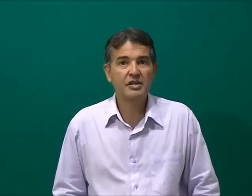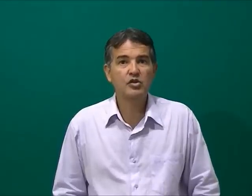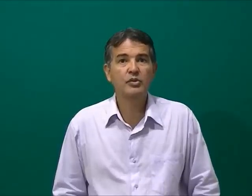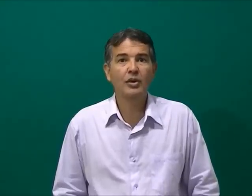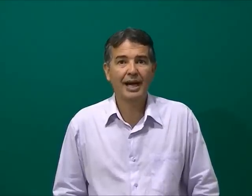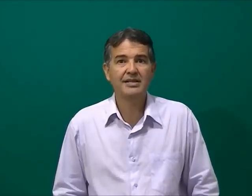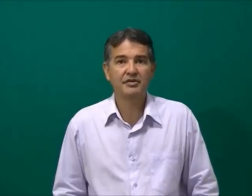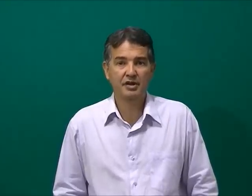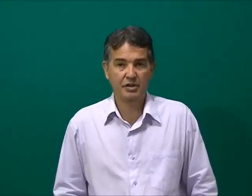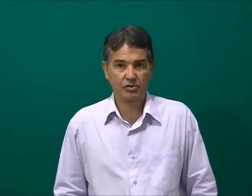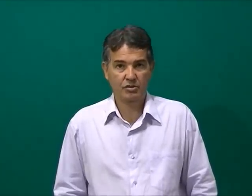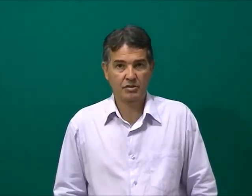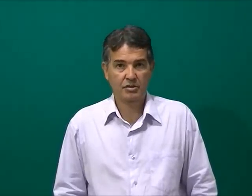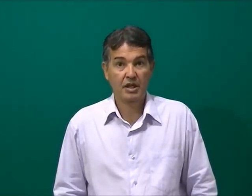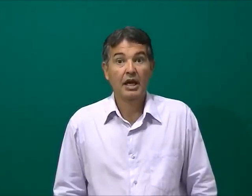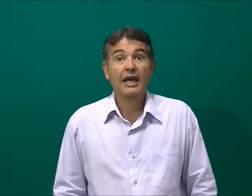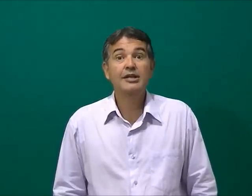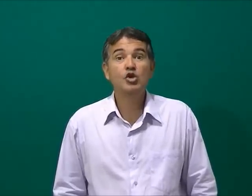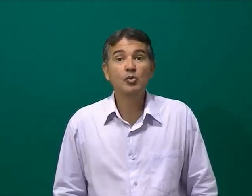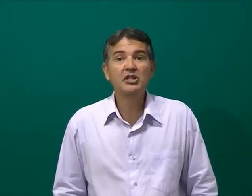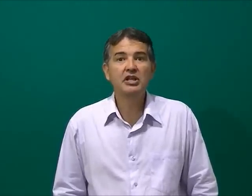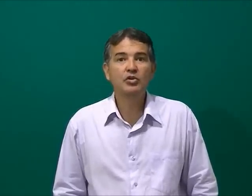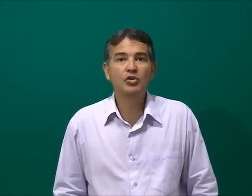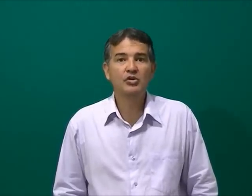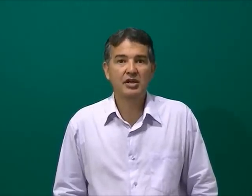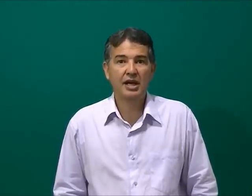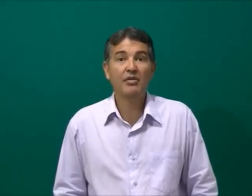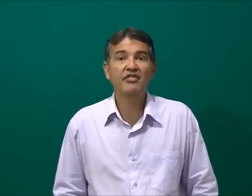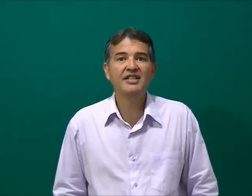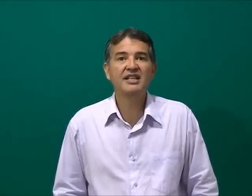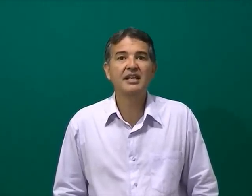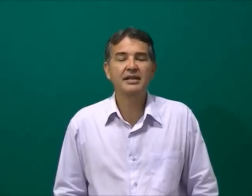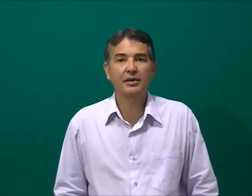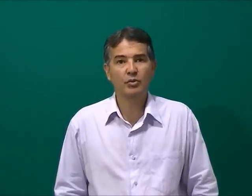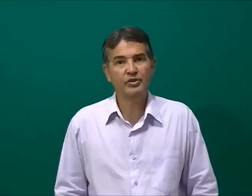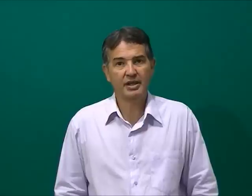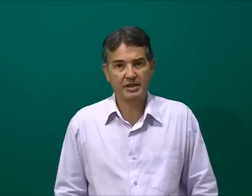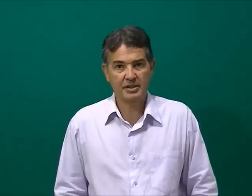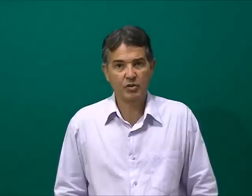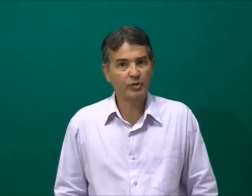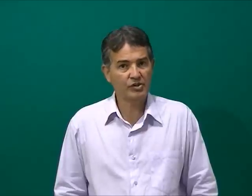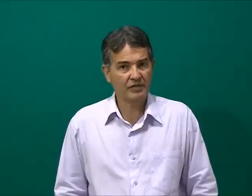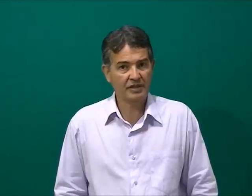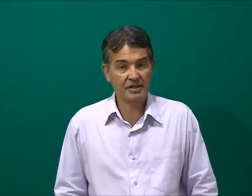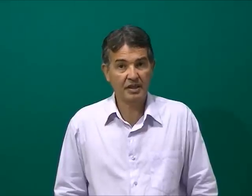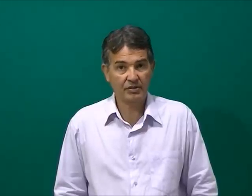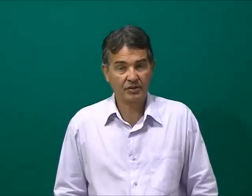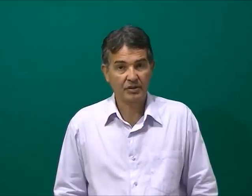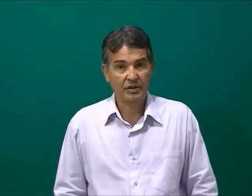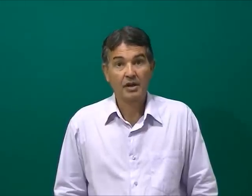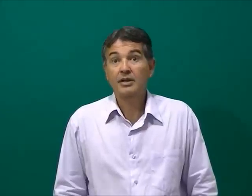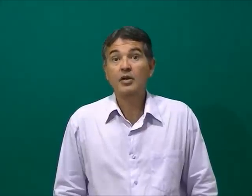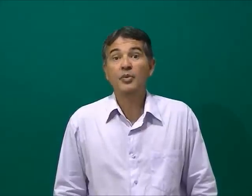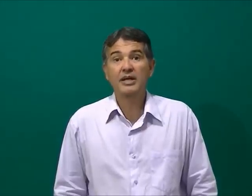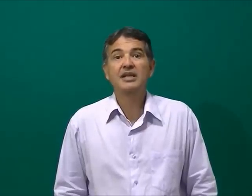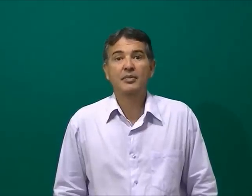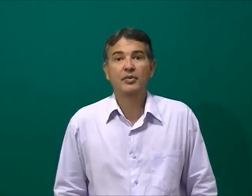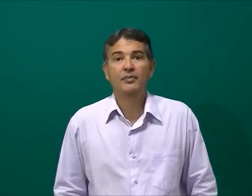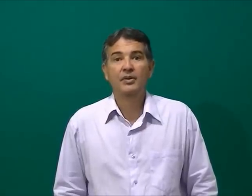sobre o classificador. Ele substitui o sinal e facilita a comunicação, como eu estava dizendo. Então, por exemplo,